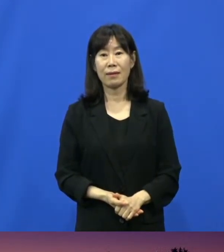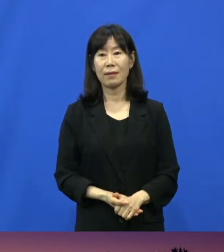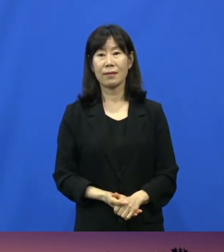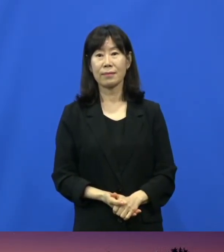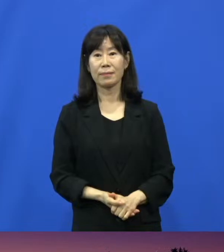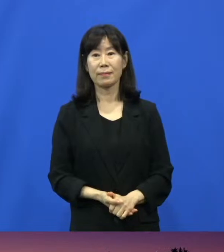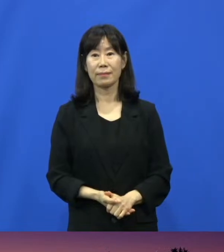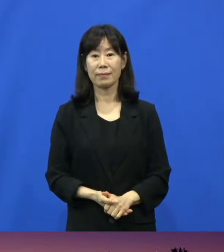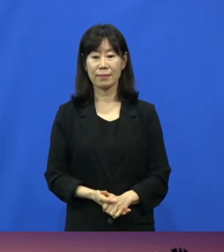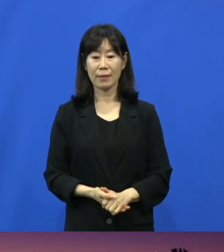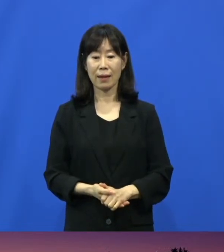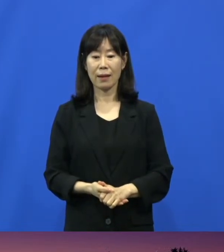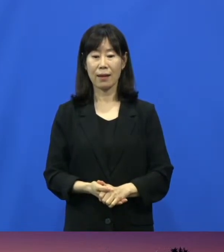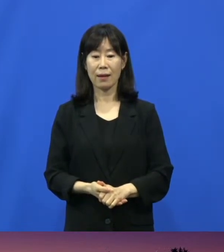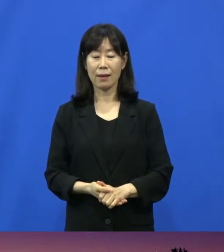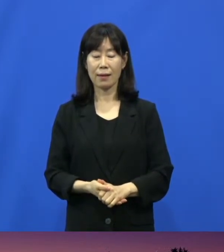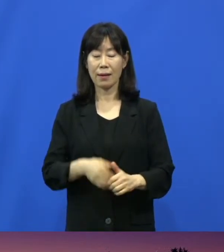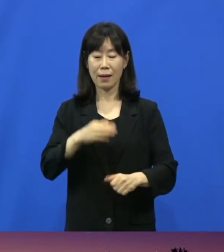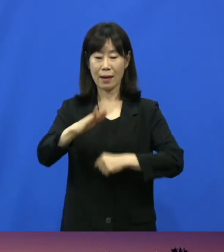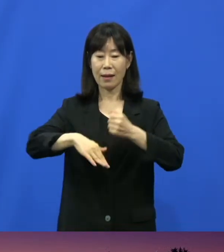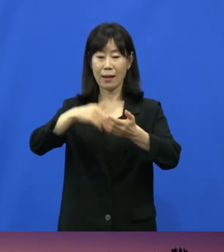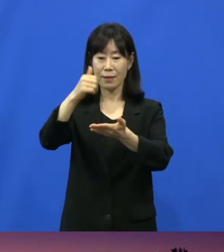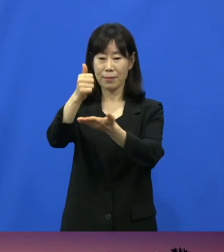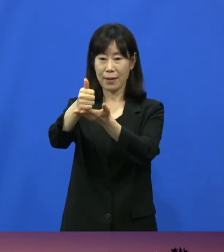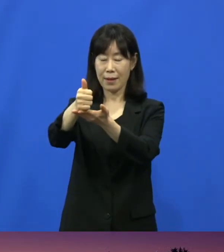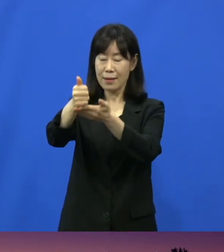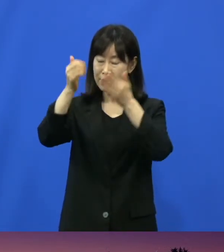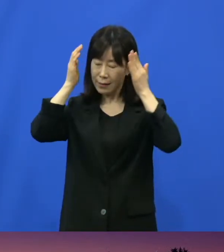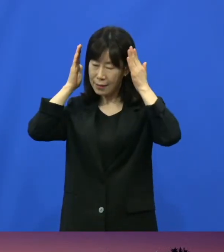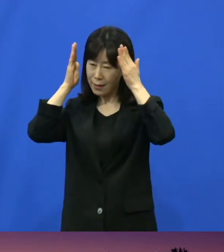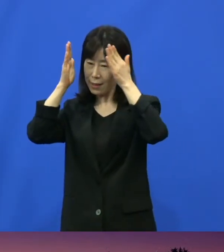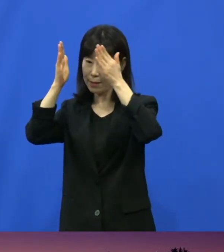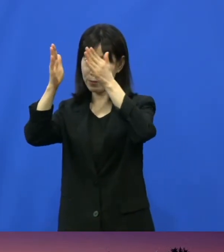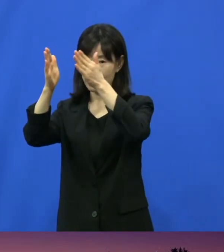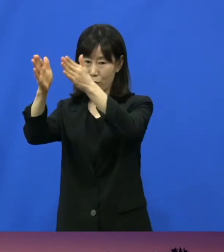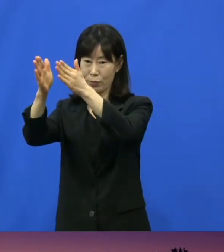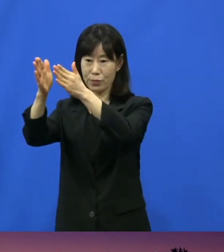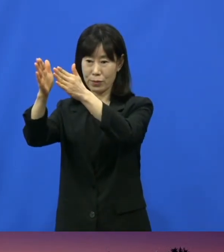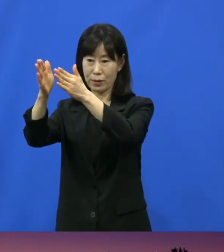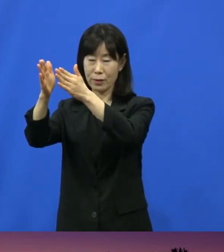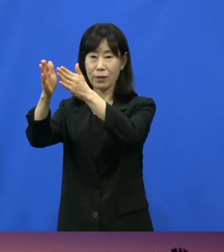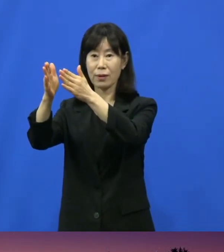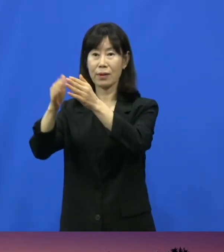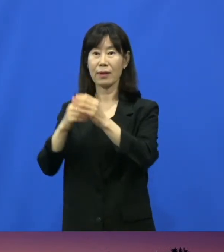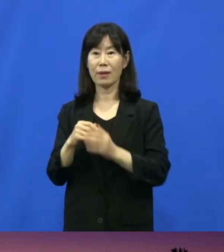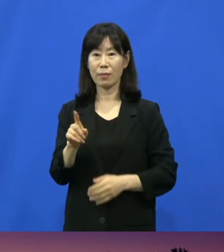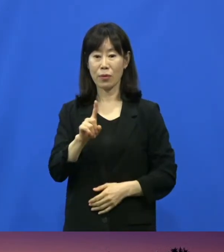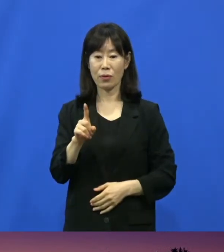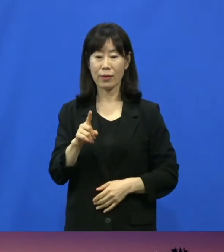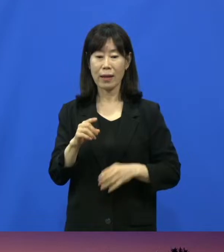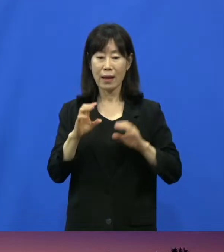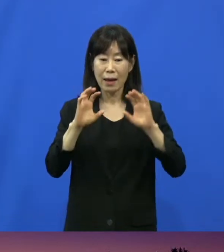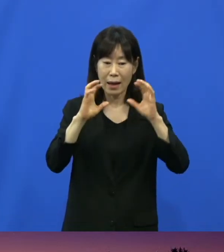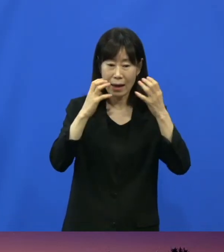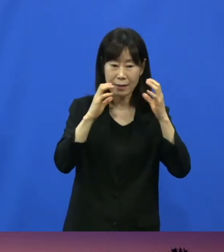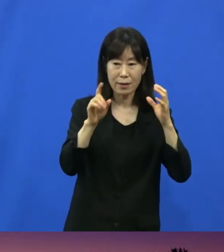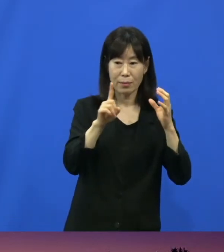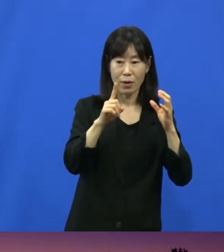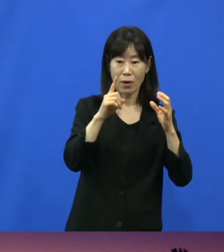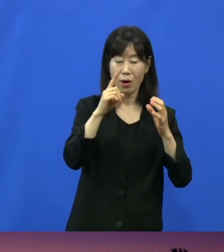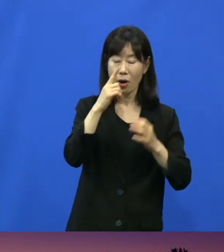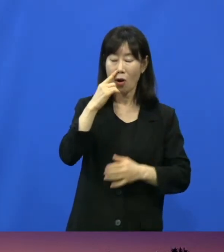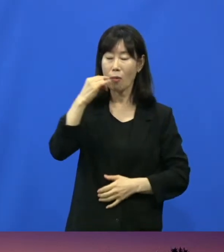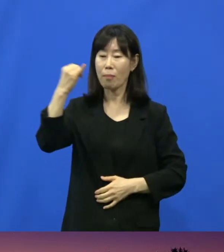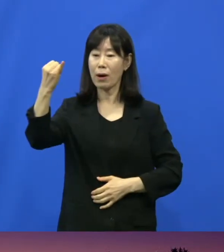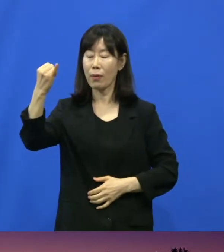그분에게 집중하는 것입니다. 하나님에게 집중하는 것입니다. 여러분 보십시오. 아이들은요, 엄마의 눈을 놓치지 않아요.